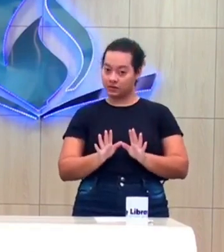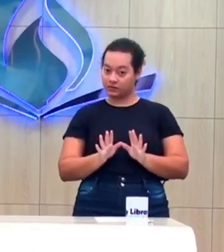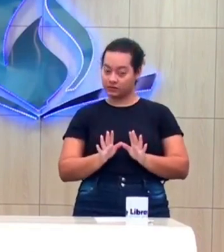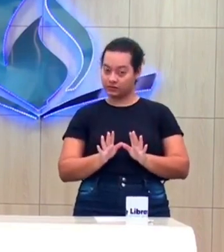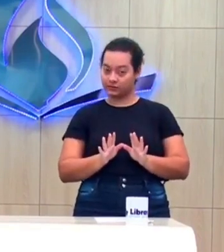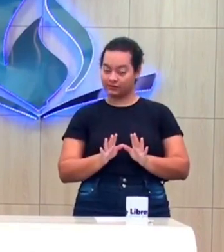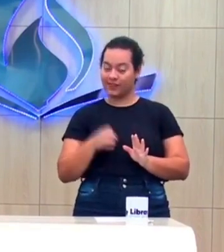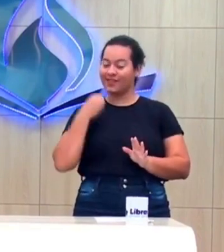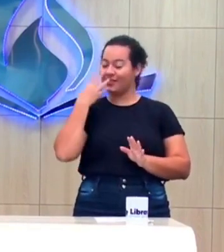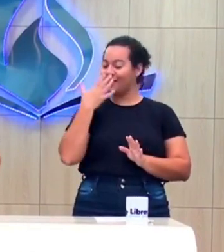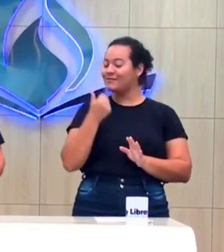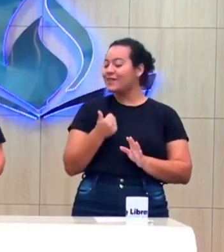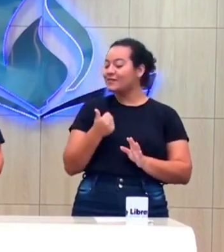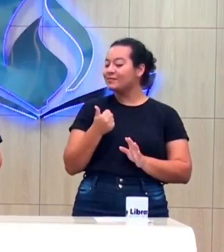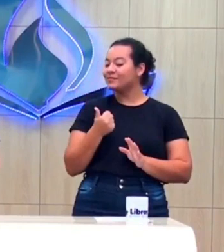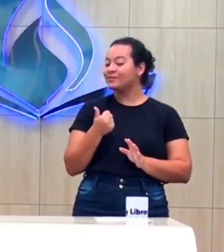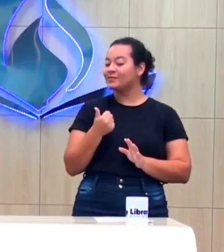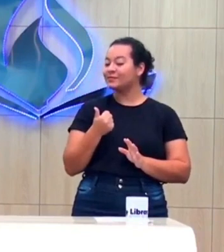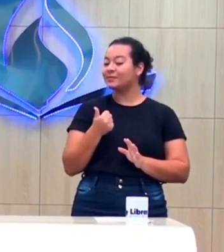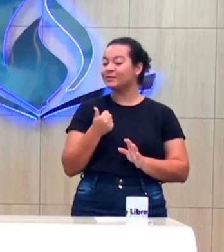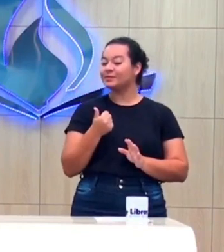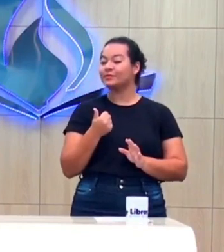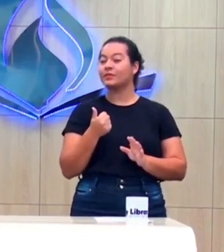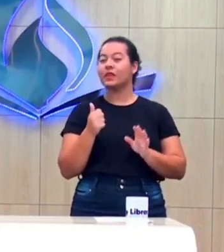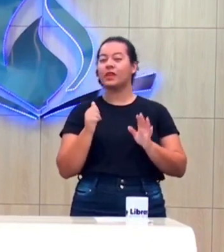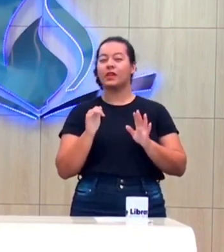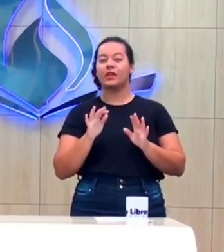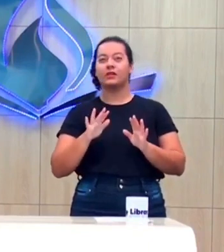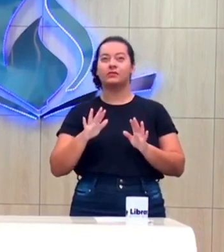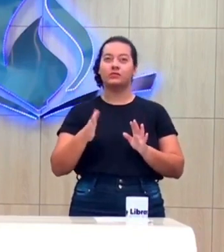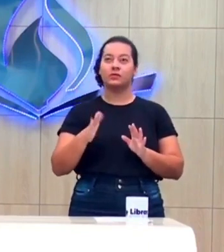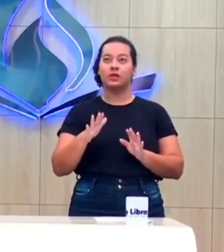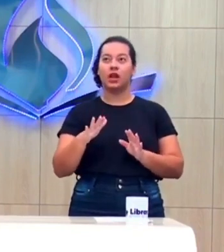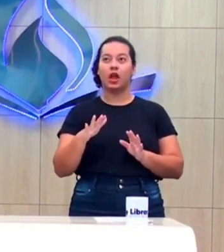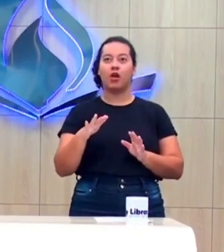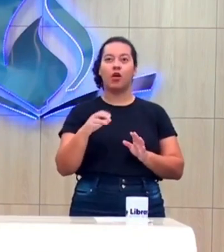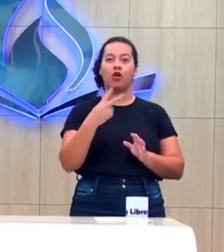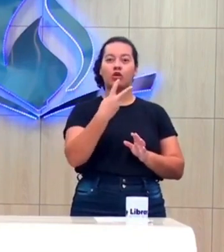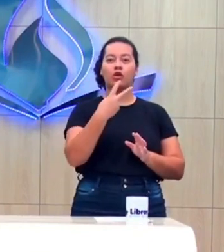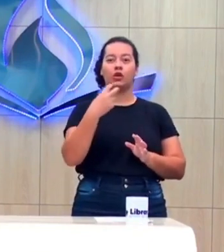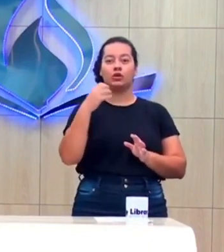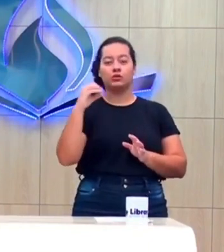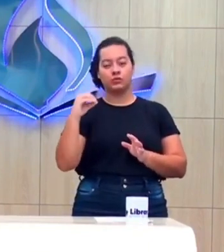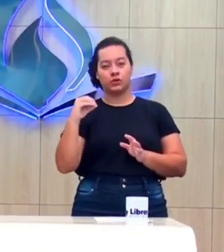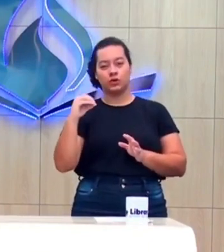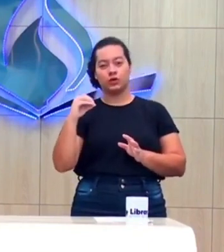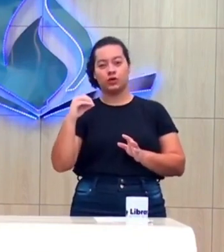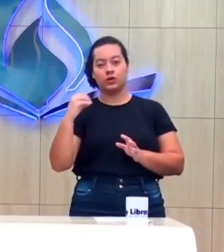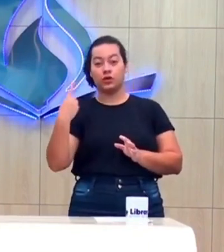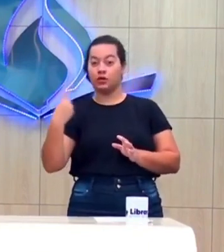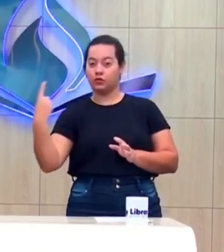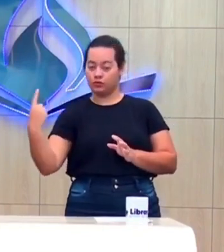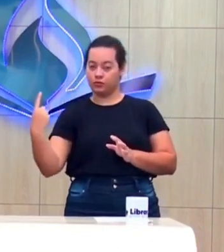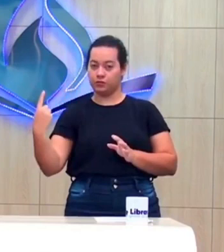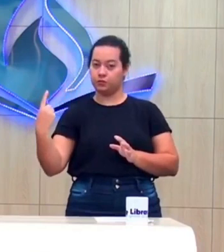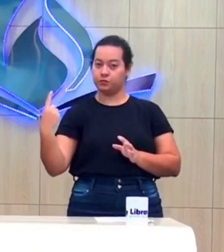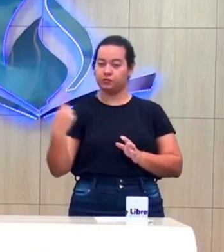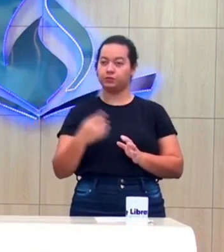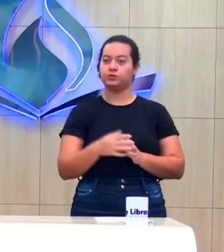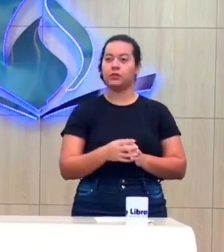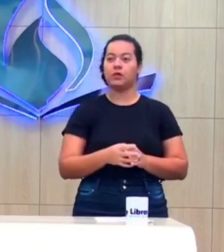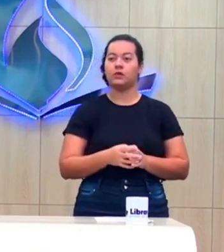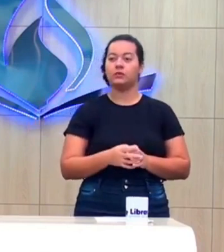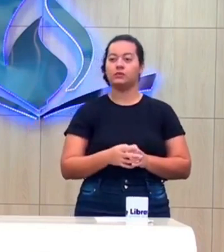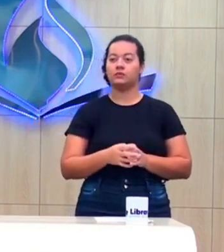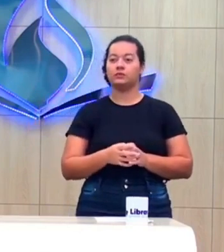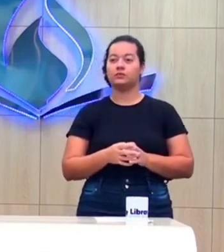que estava tudo bem. Quando chegou no ano de 2011, teve um projeto